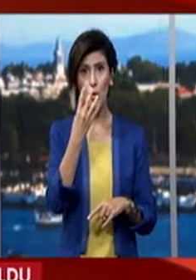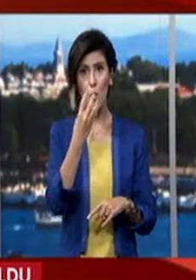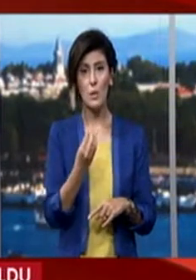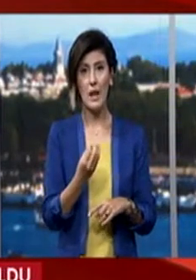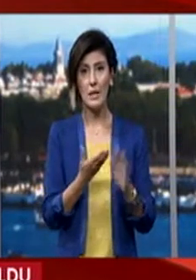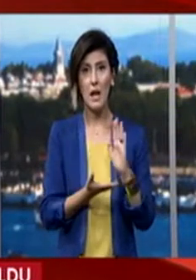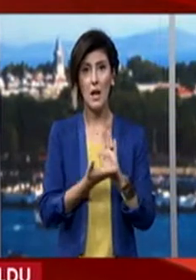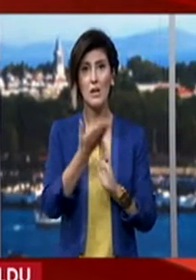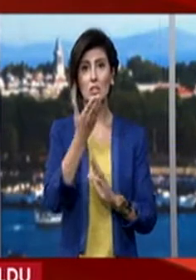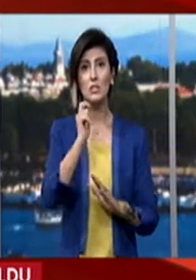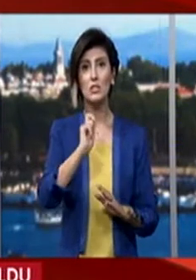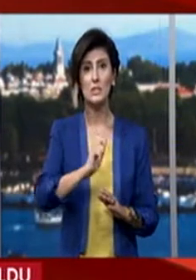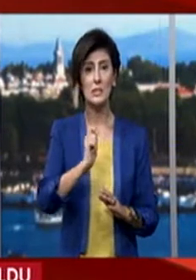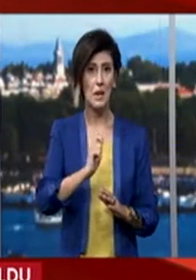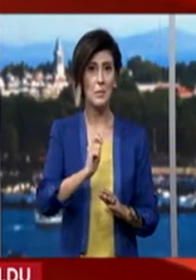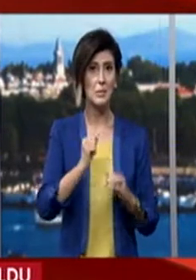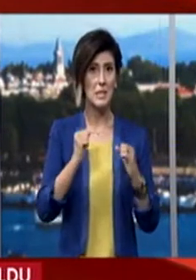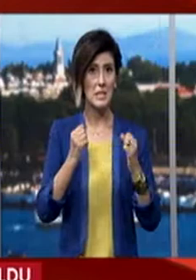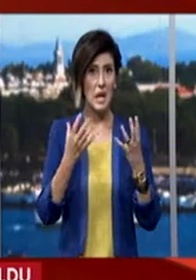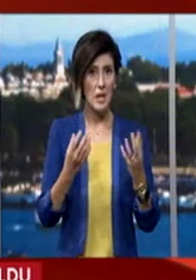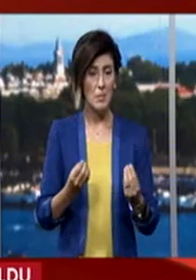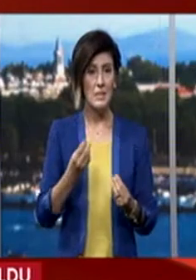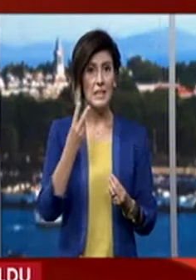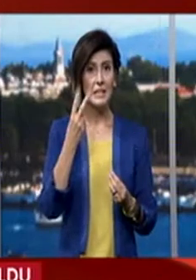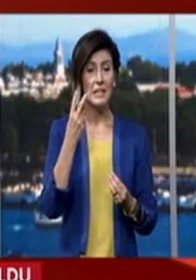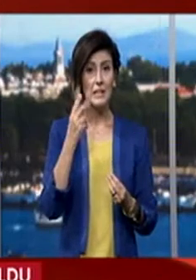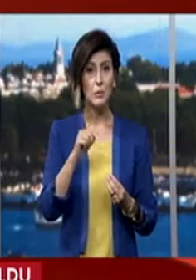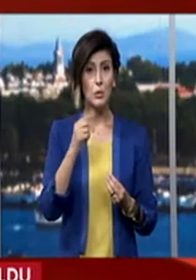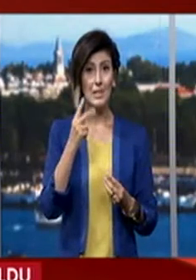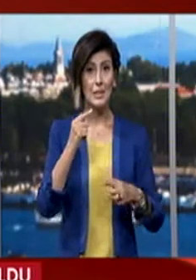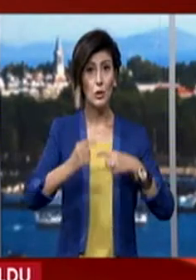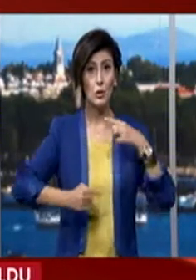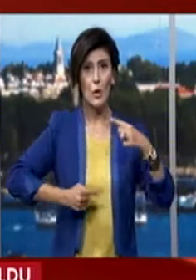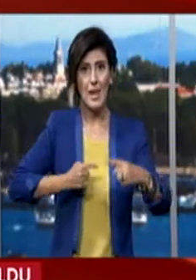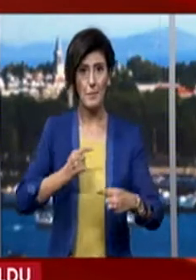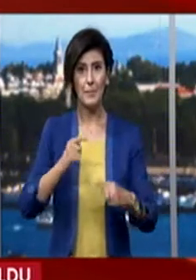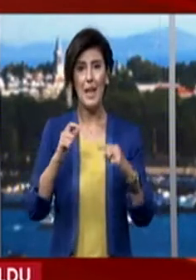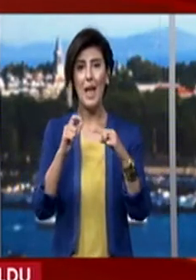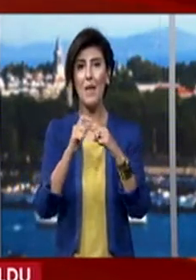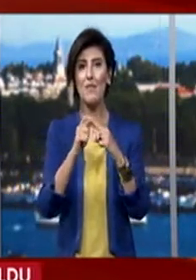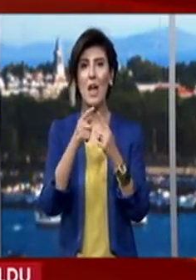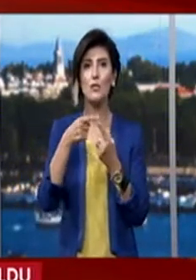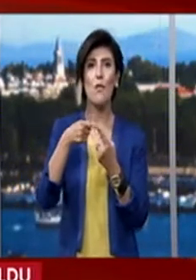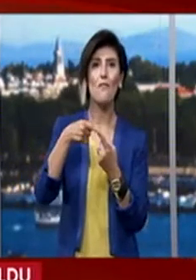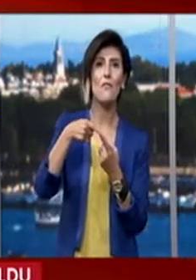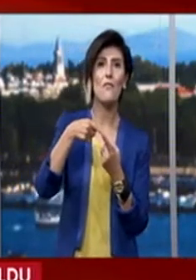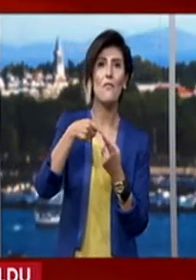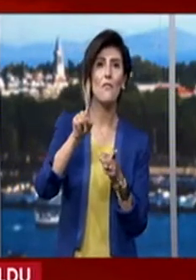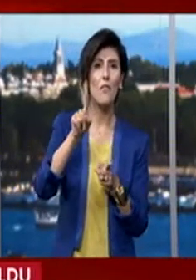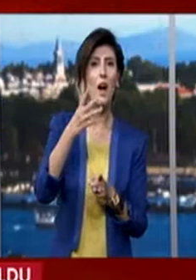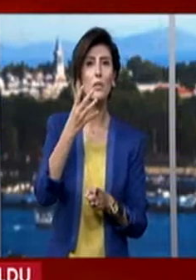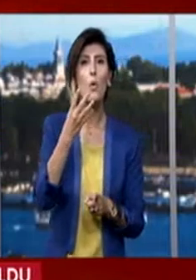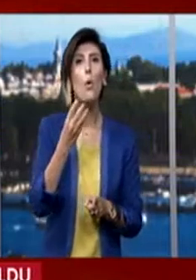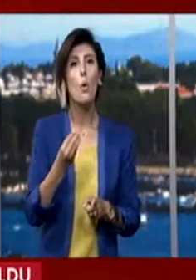3+3 oranında artışın sağlanması, eğer bu iki dönemde de enflasyon